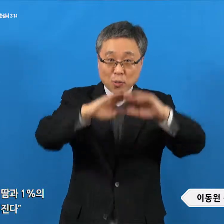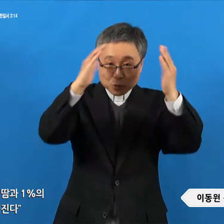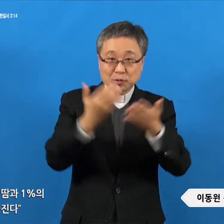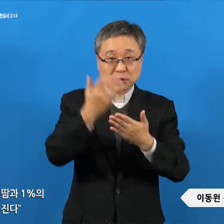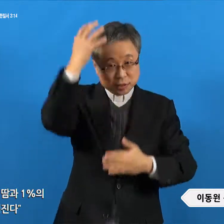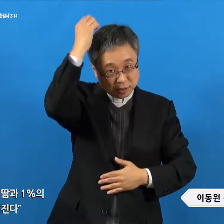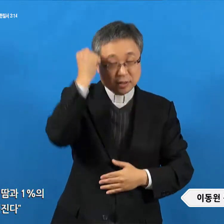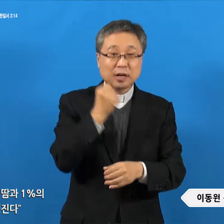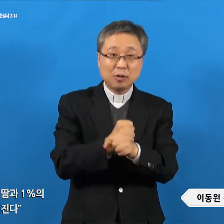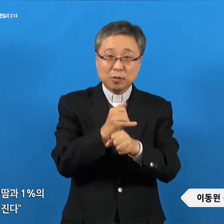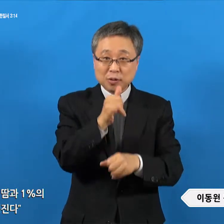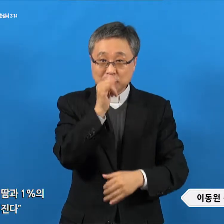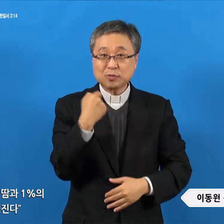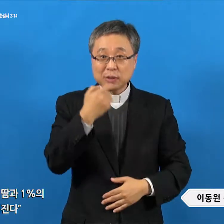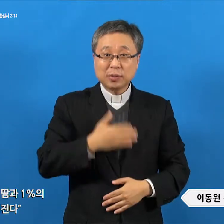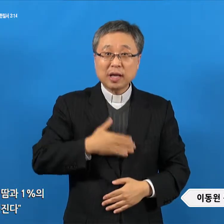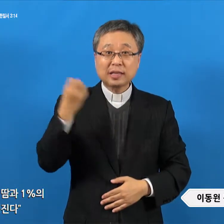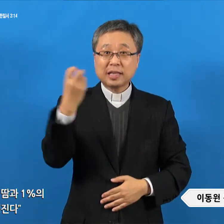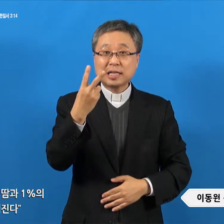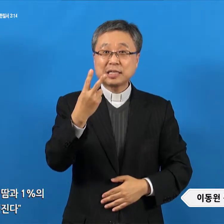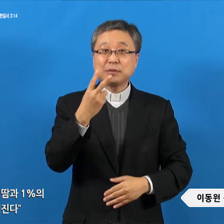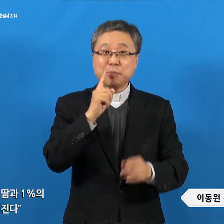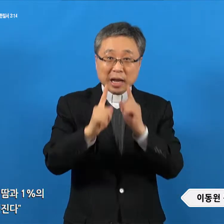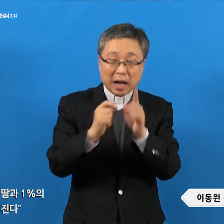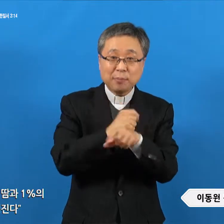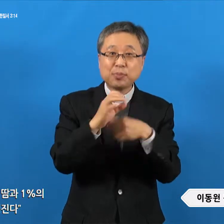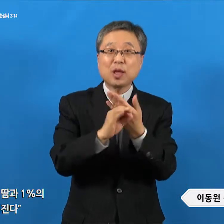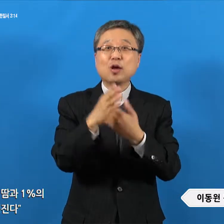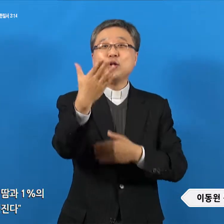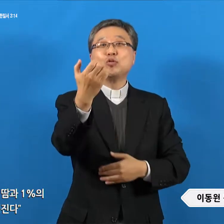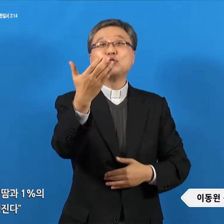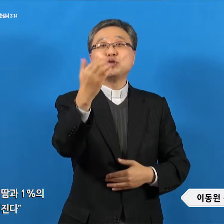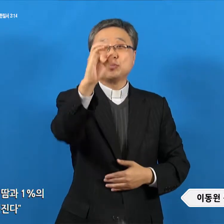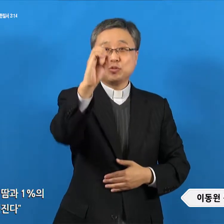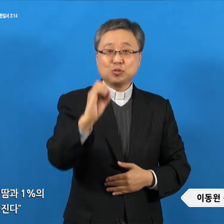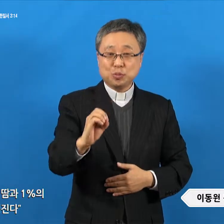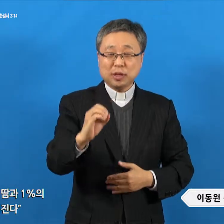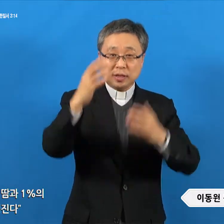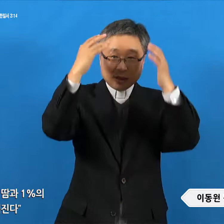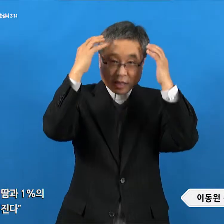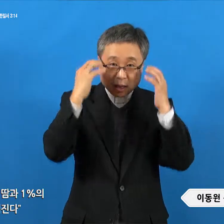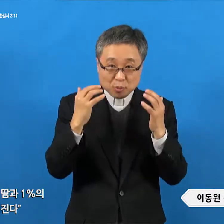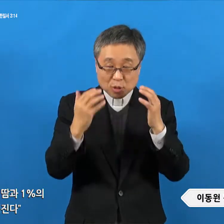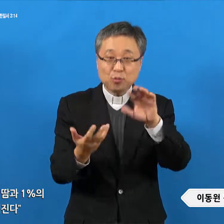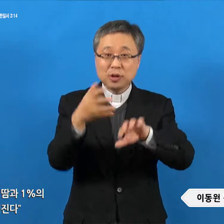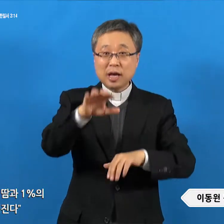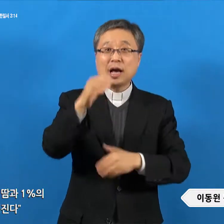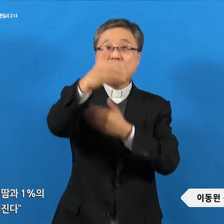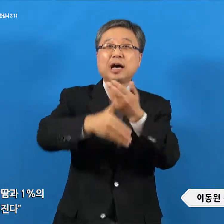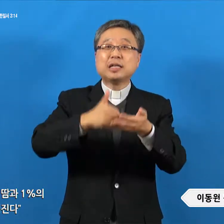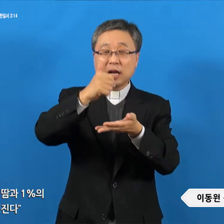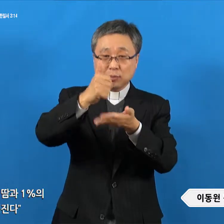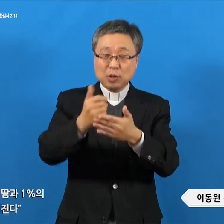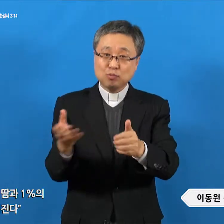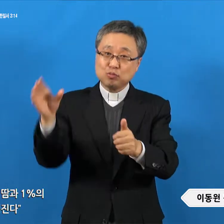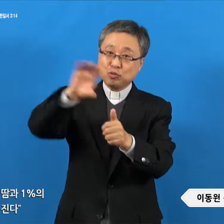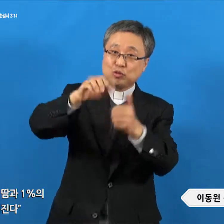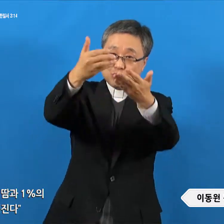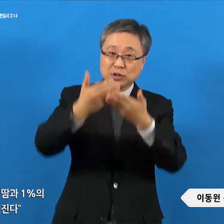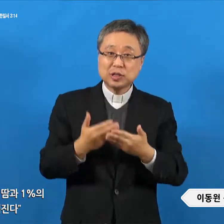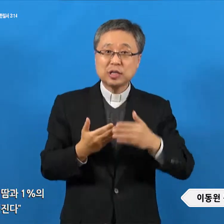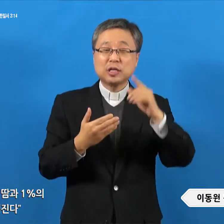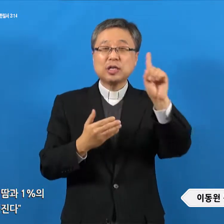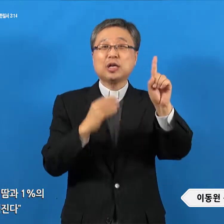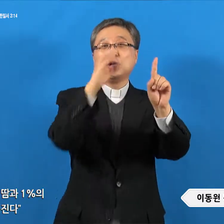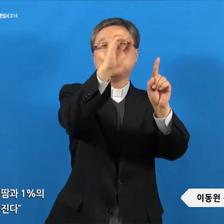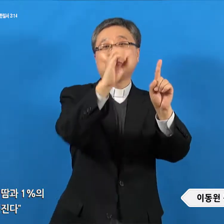않습니까? 다시 말하면 99%의 땀 흘림 위에 하나님이 부어주시는 1%의 개입,